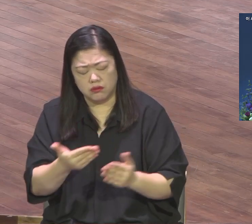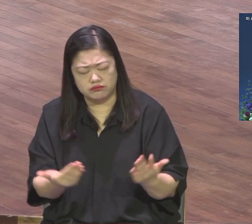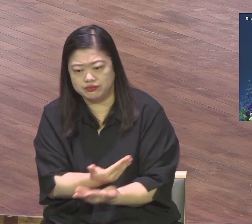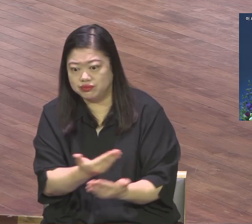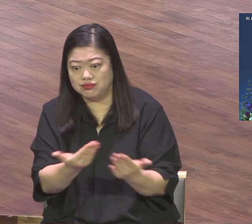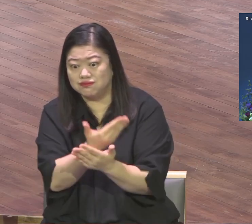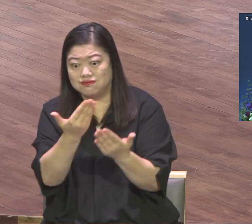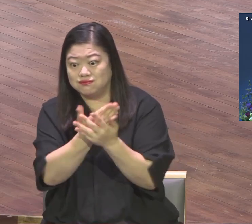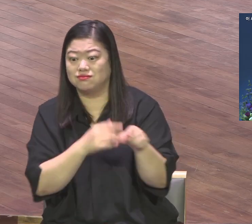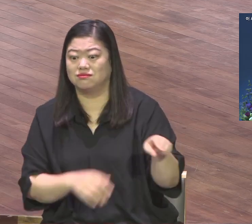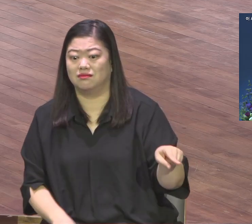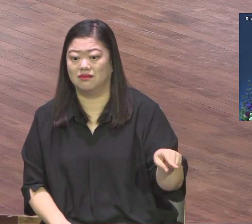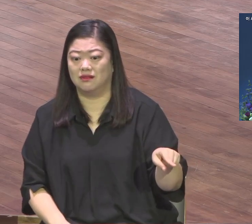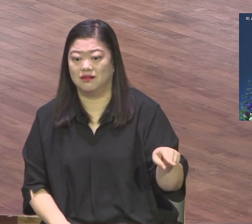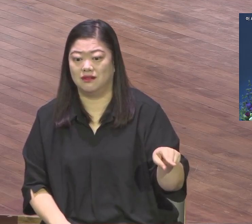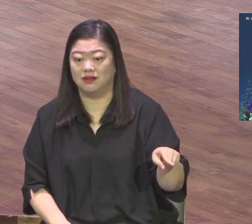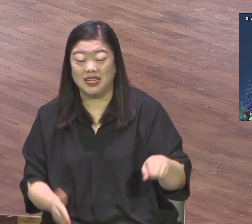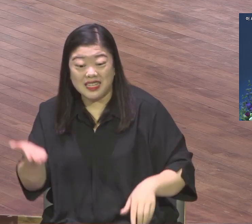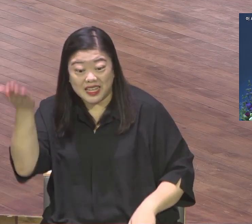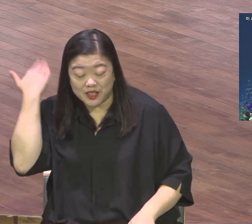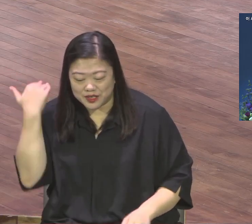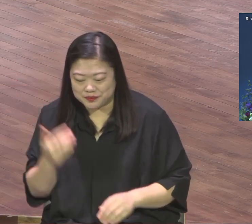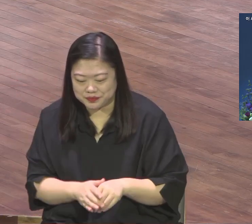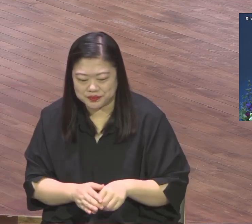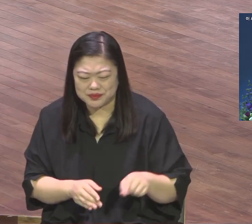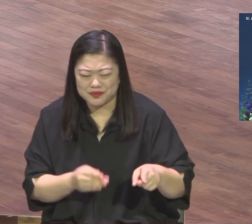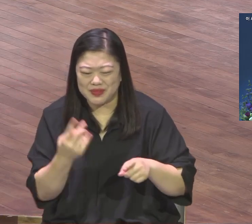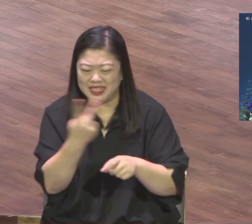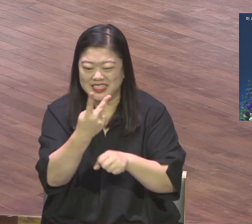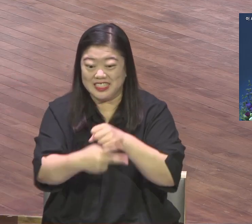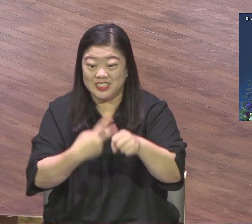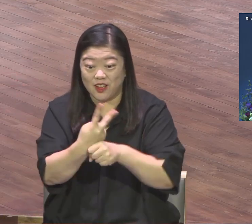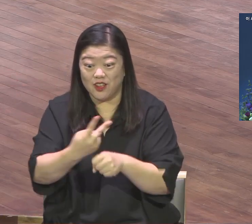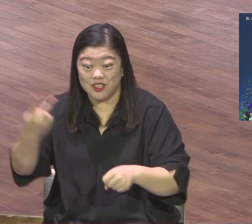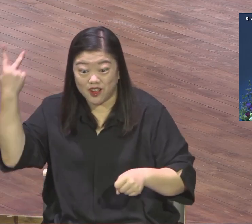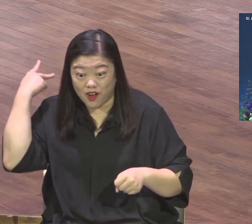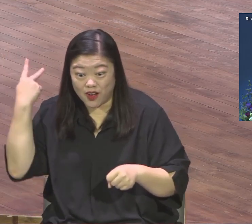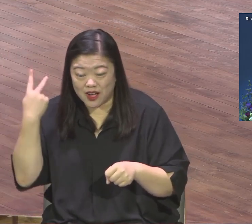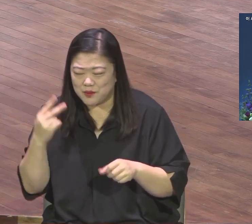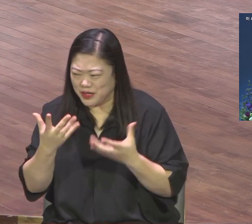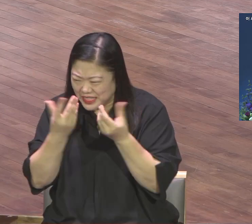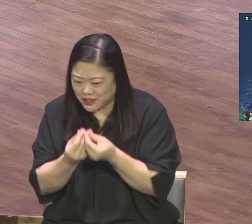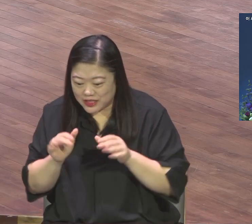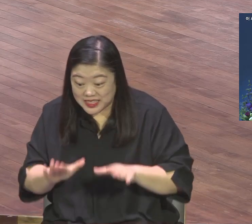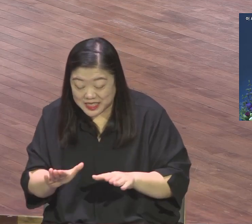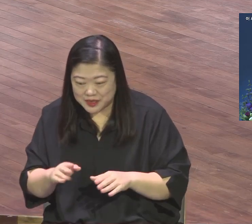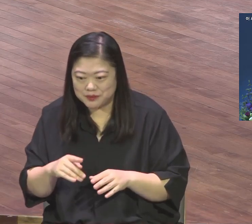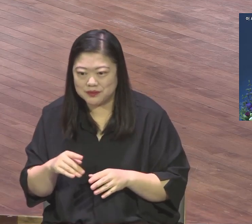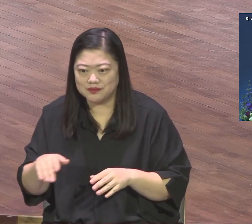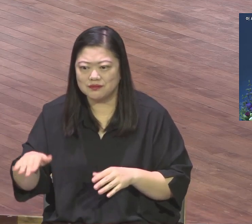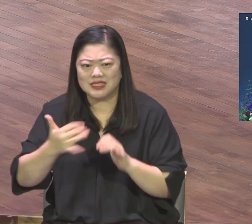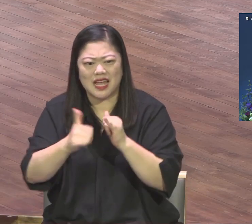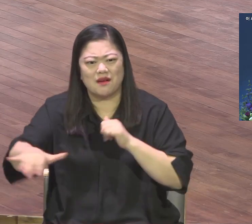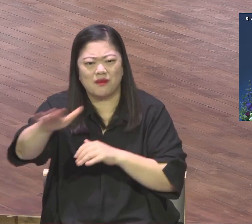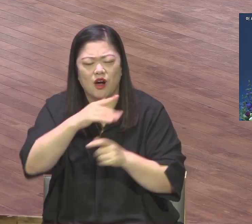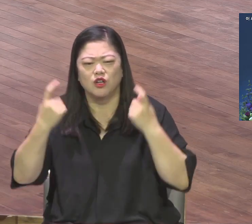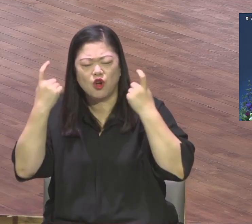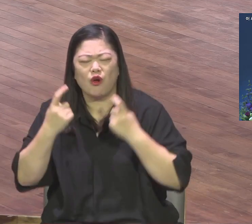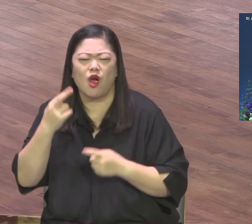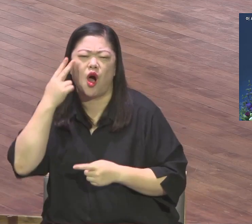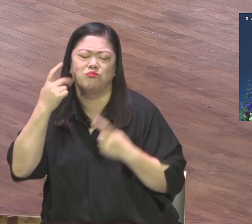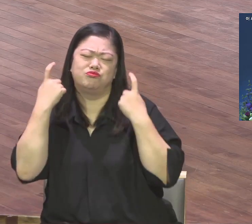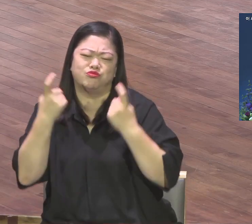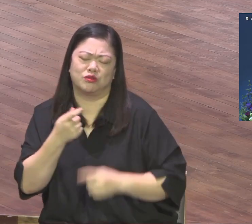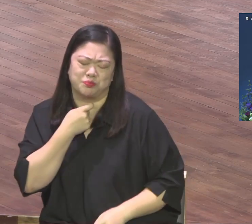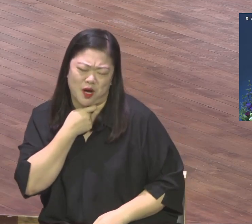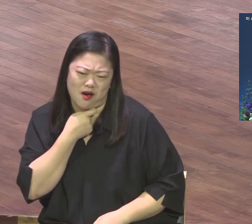에베소에 한번 가보는 것이 소원이다 할 정도로 그 정도로 화려한 번성의